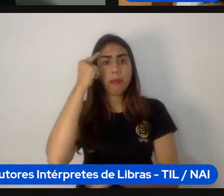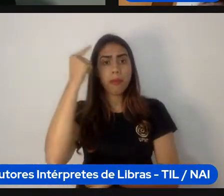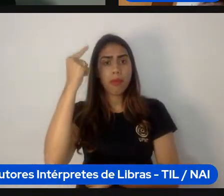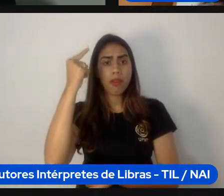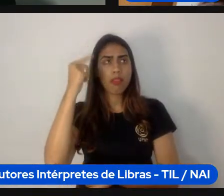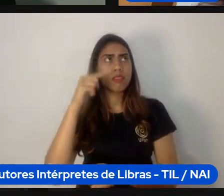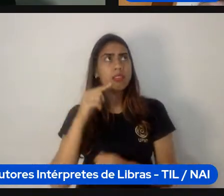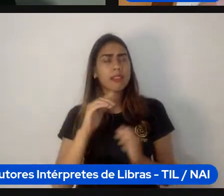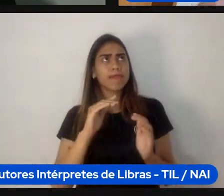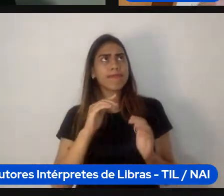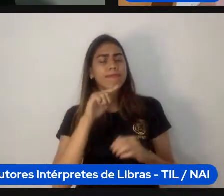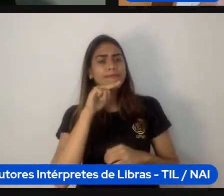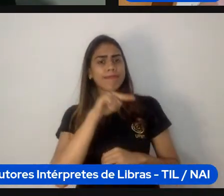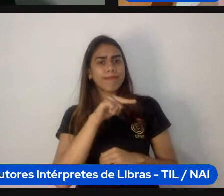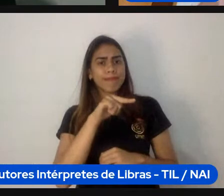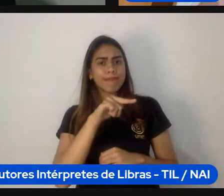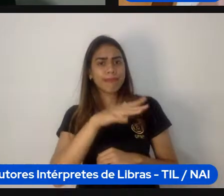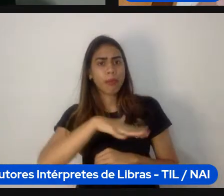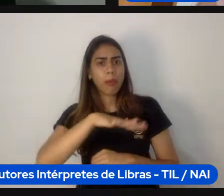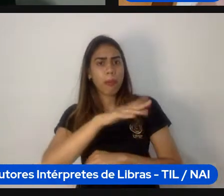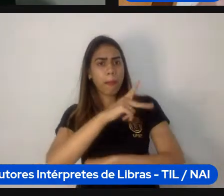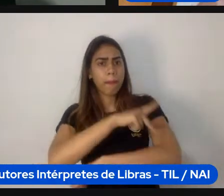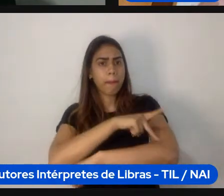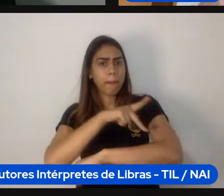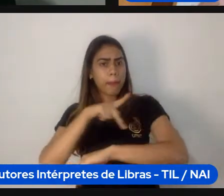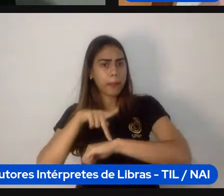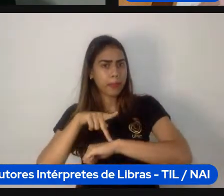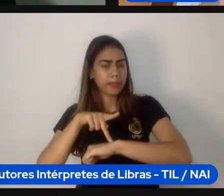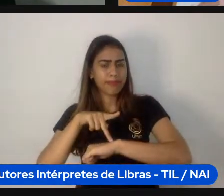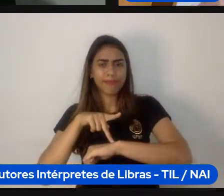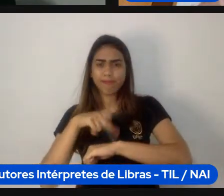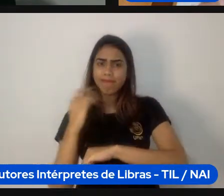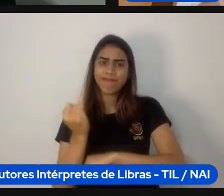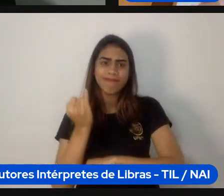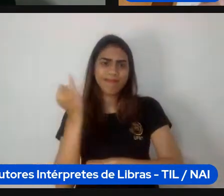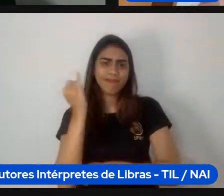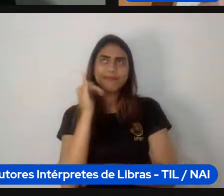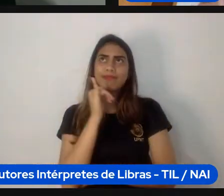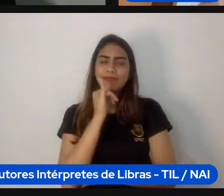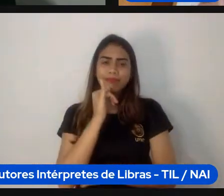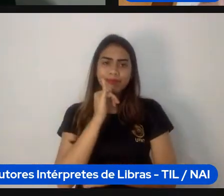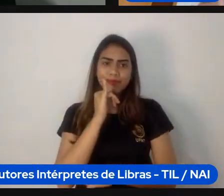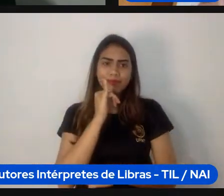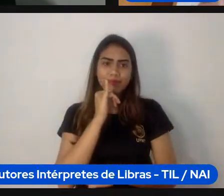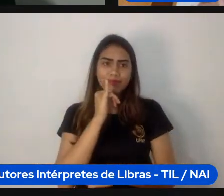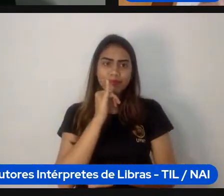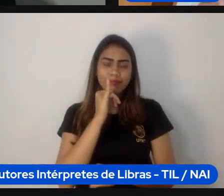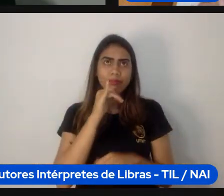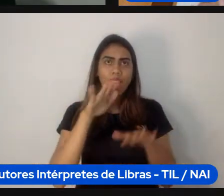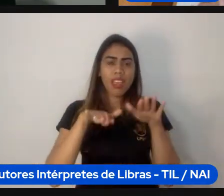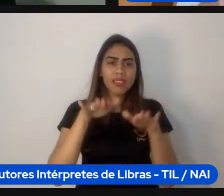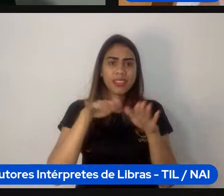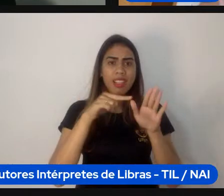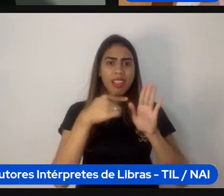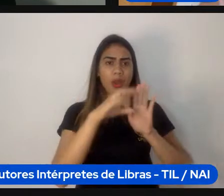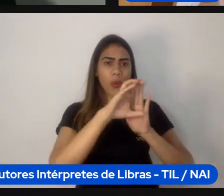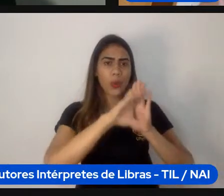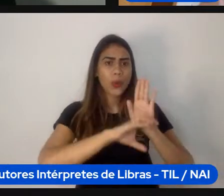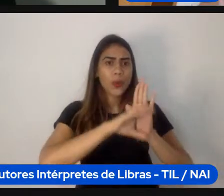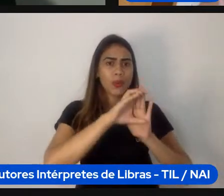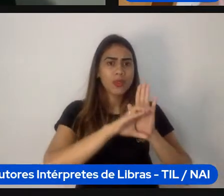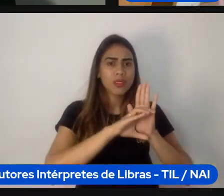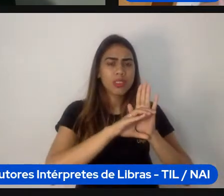É muito importante. Às vezes, até um currículo, vez por outra, terá que ser